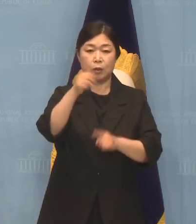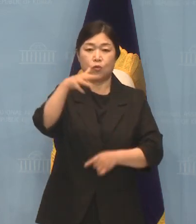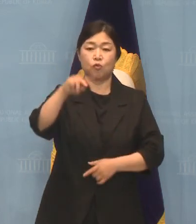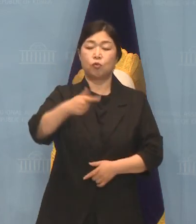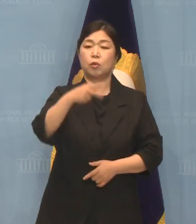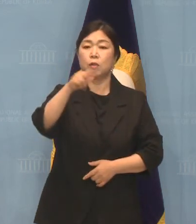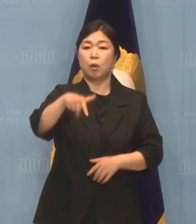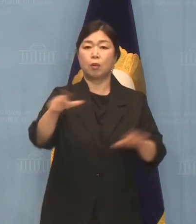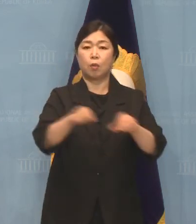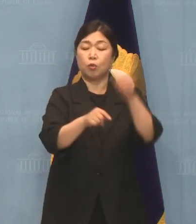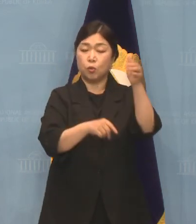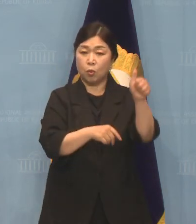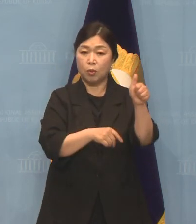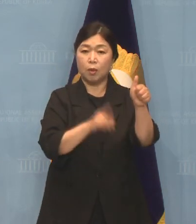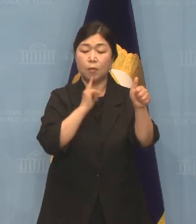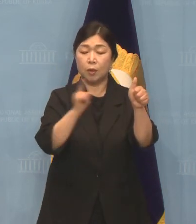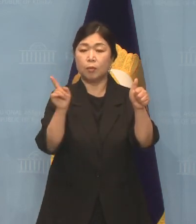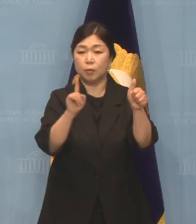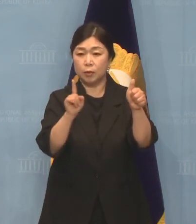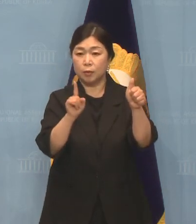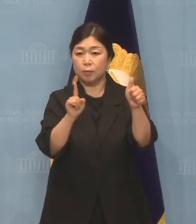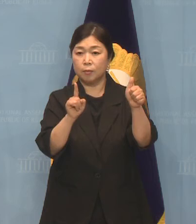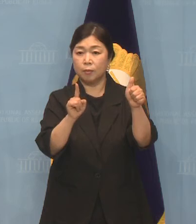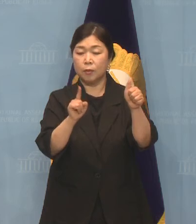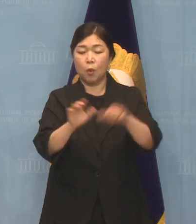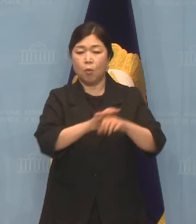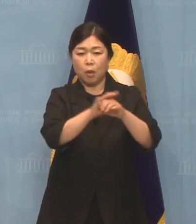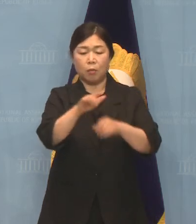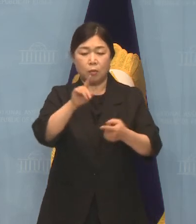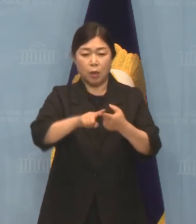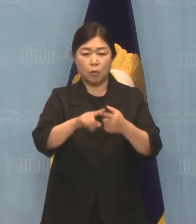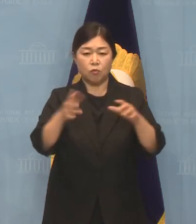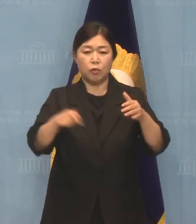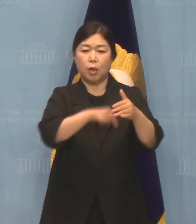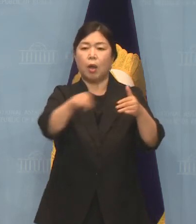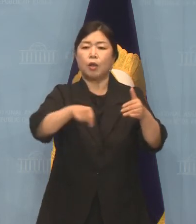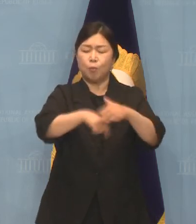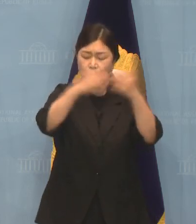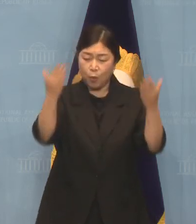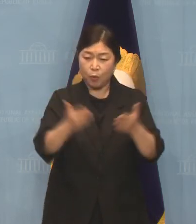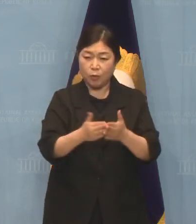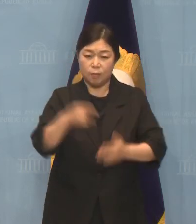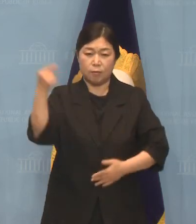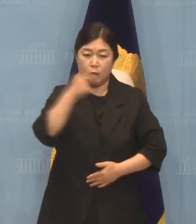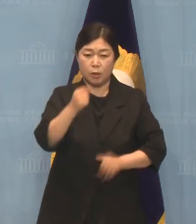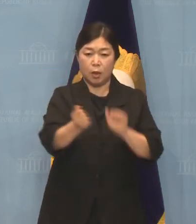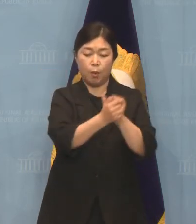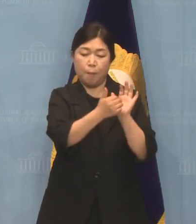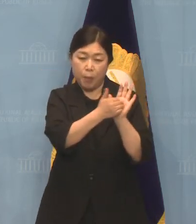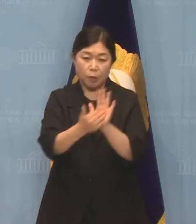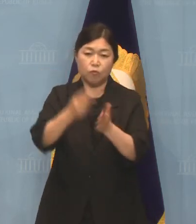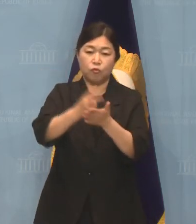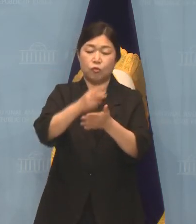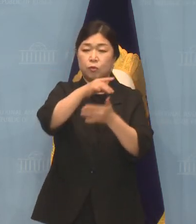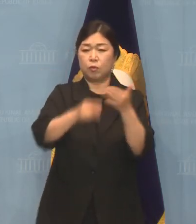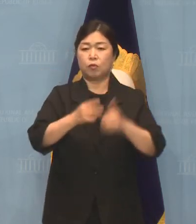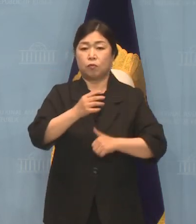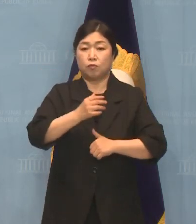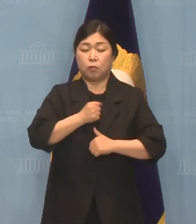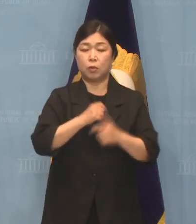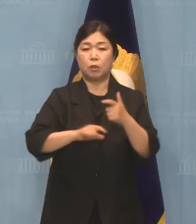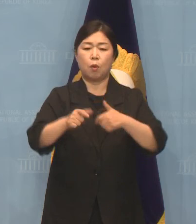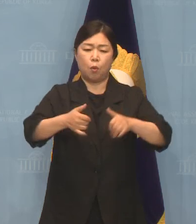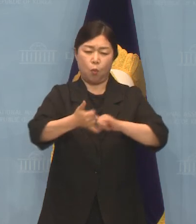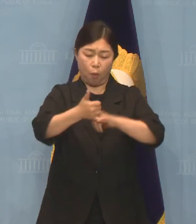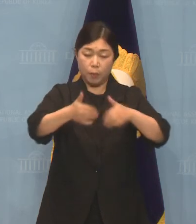사무총장은 금일 주례회를 통해서 코로나19에 대한 국회 구성원 전원의 철저한 방역 수칙 준수가